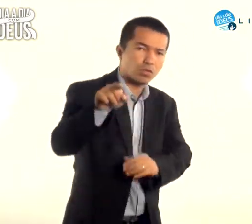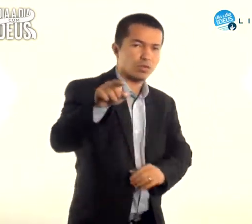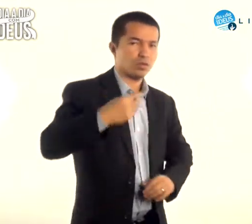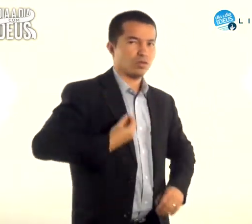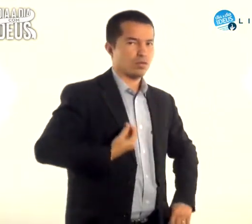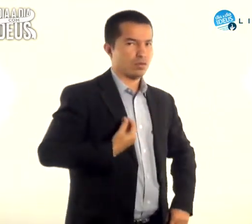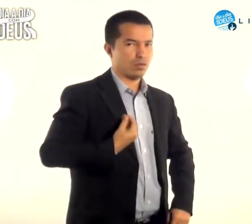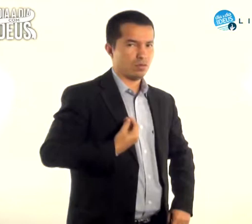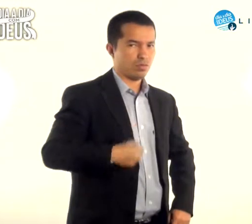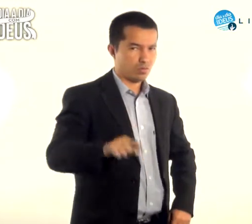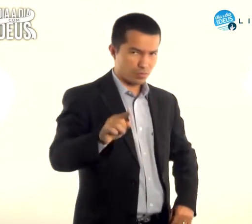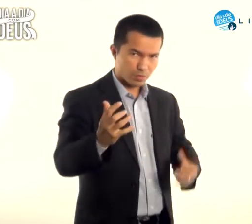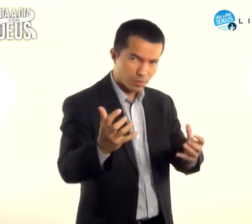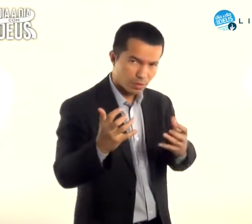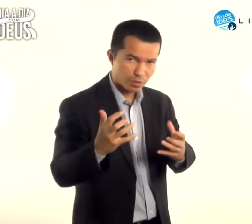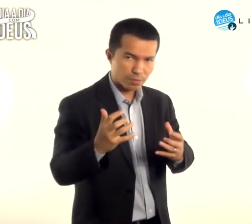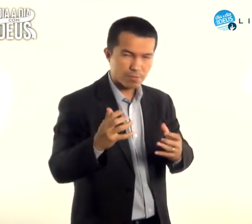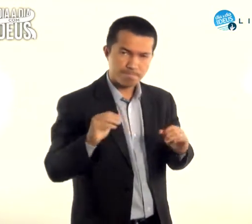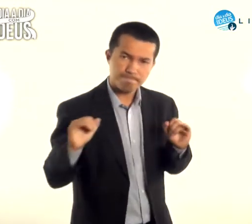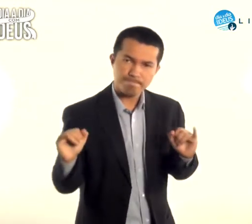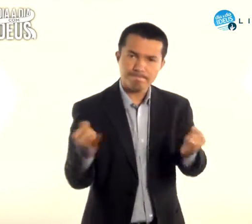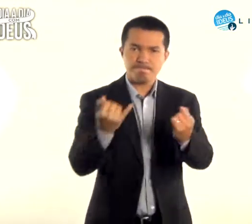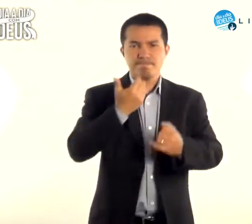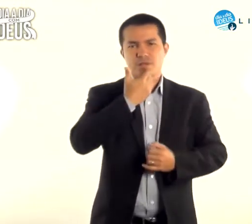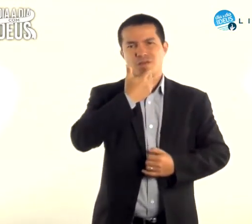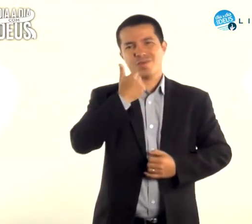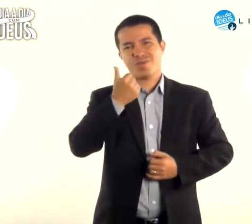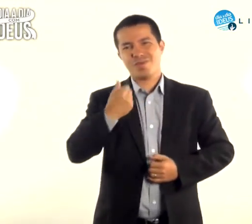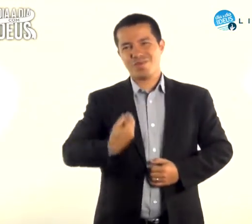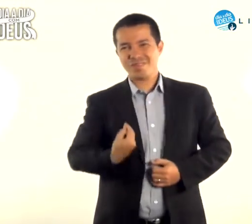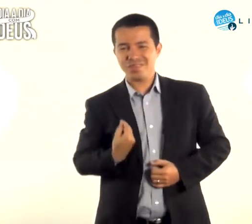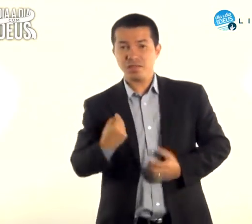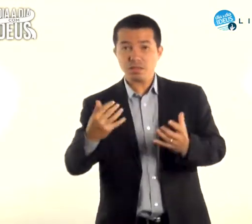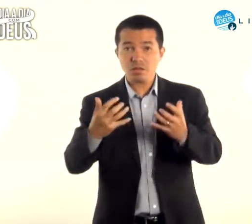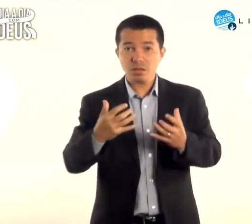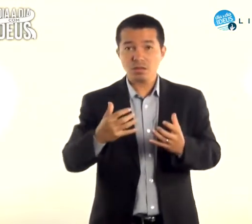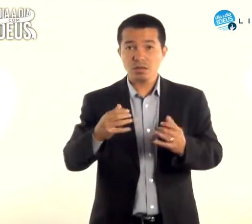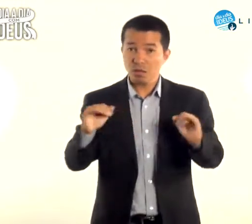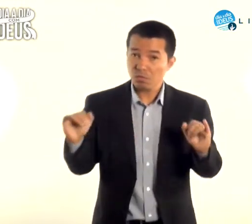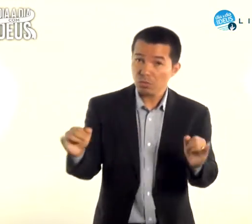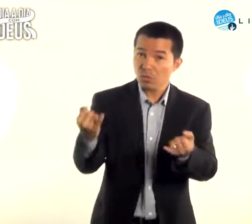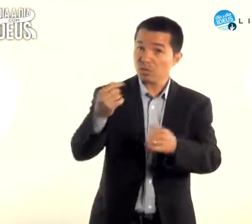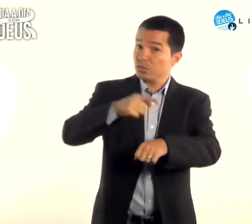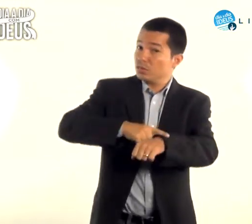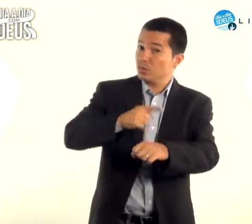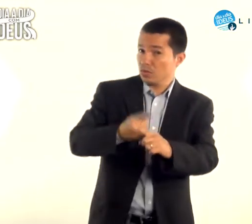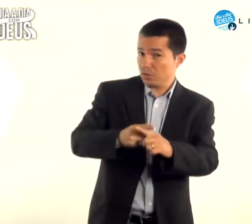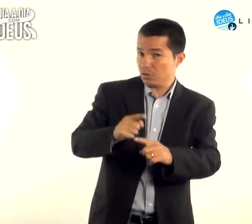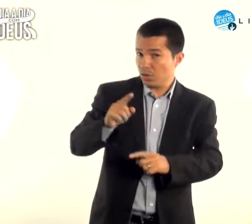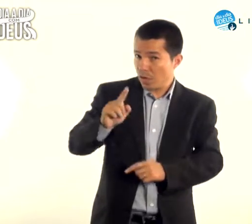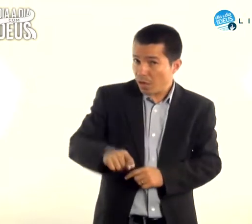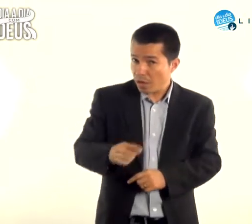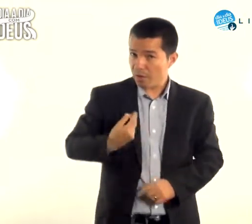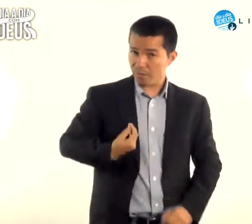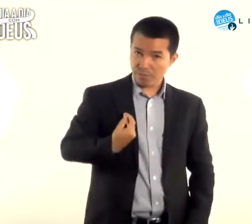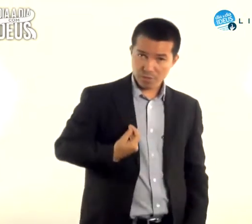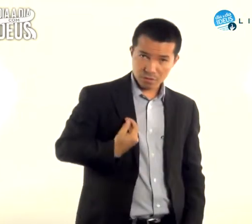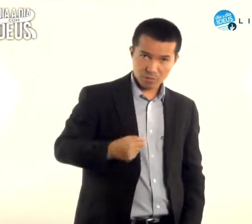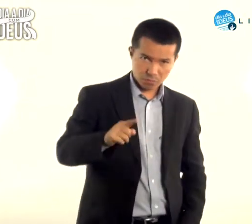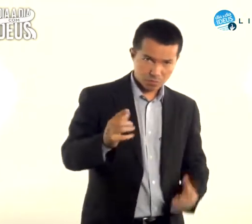aproveitar melhor, mais da vida? Quer aproveitar o tempo, porque tempo é vida? Quer aproveitar a vida que Deus te